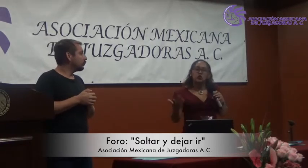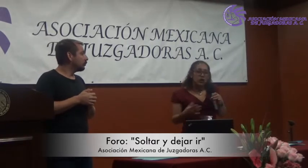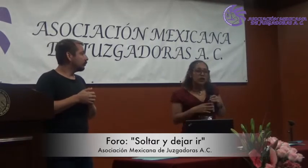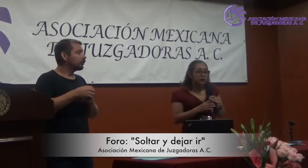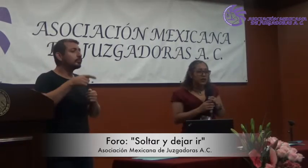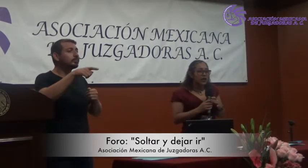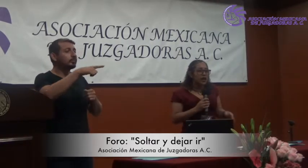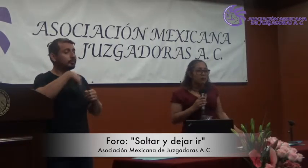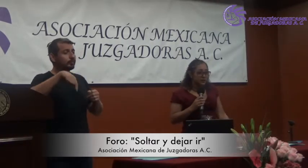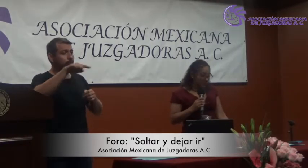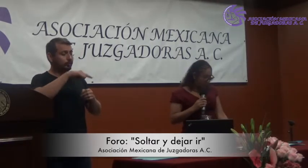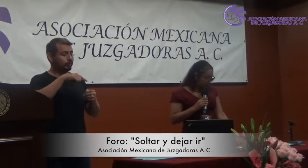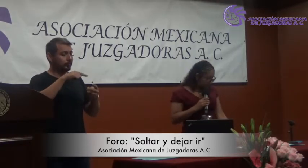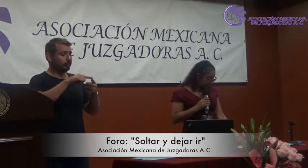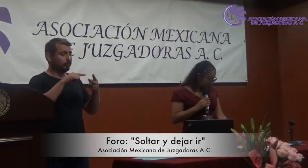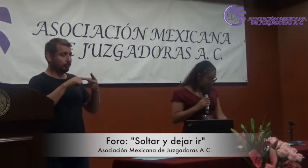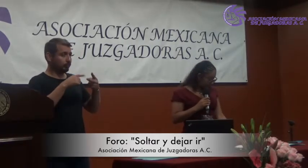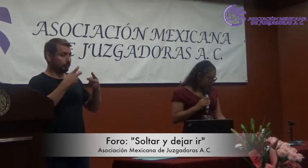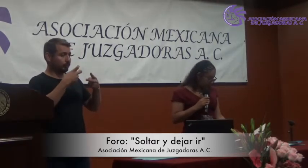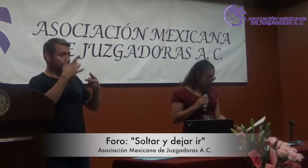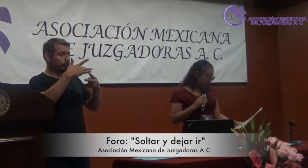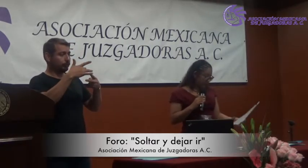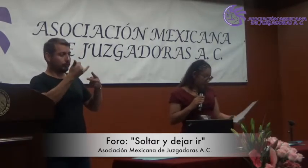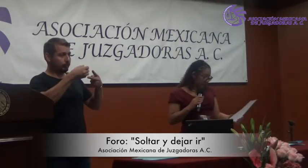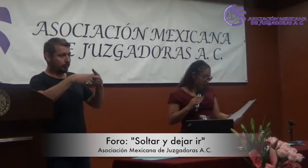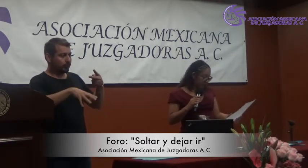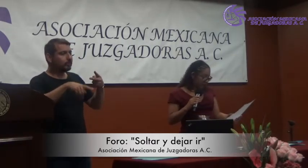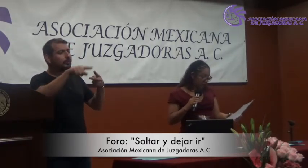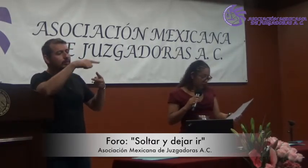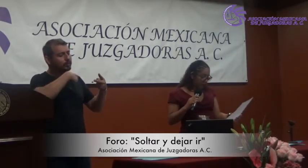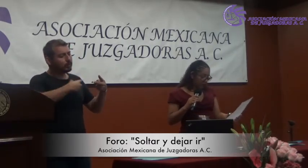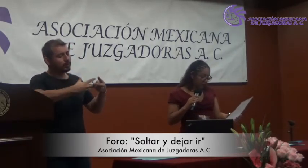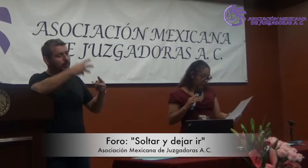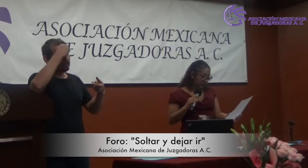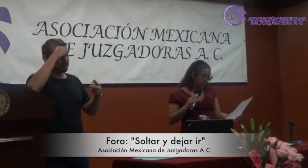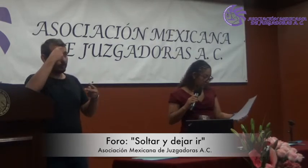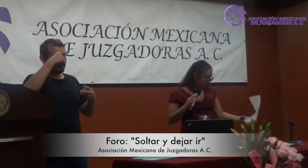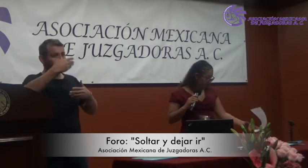a continuar la vida a pesar de esta situación.